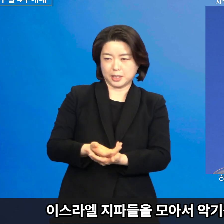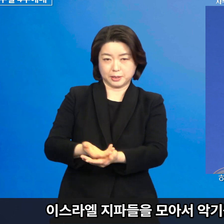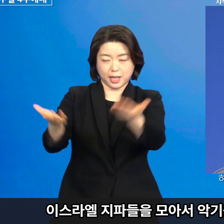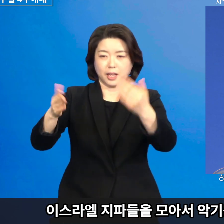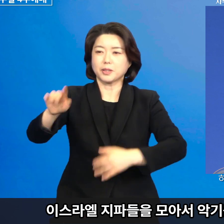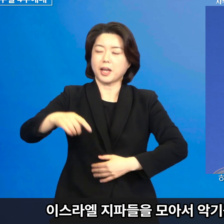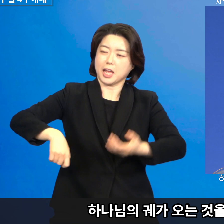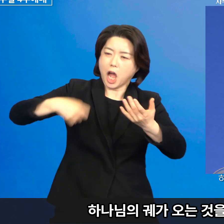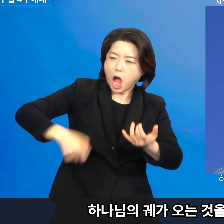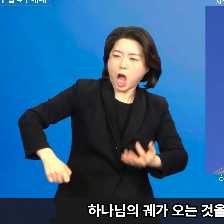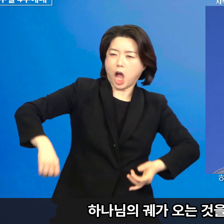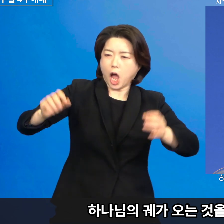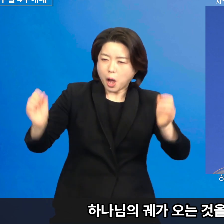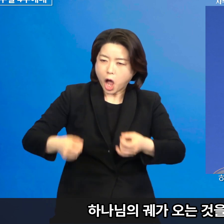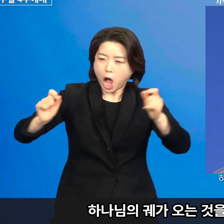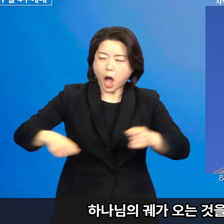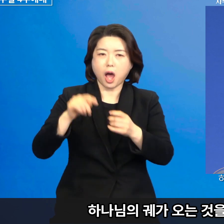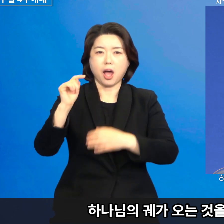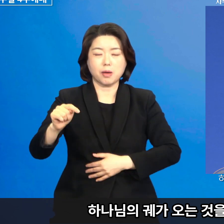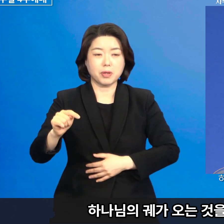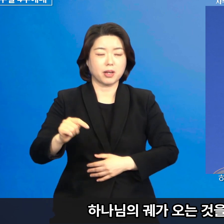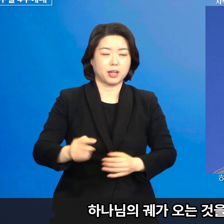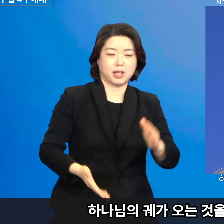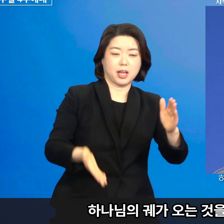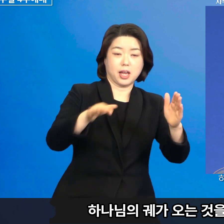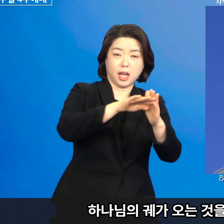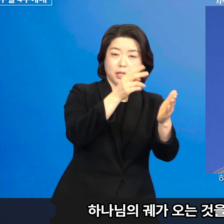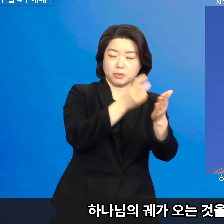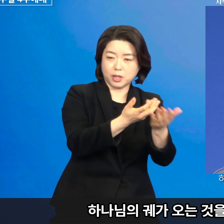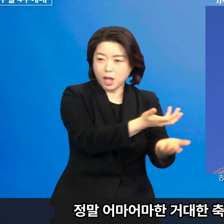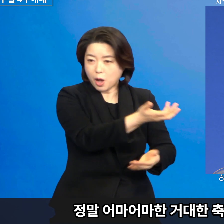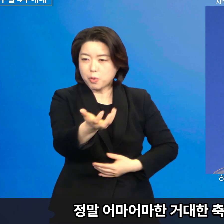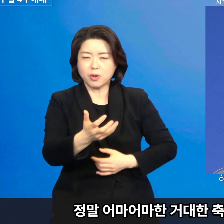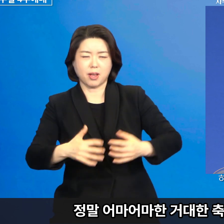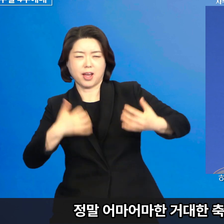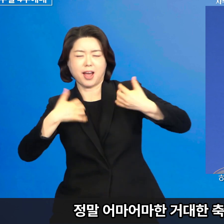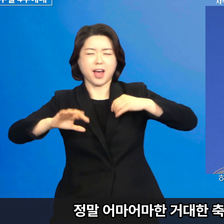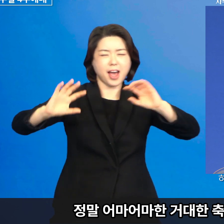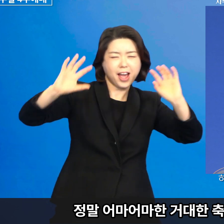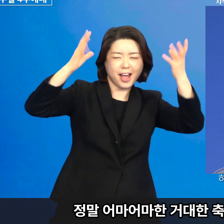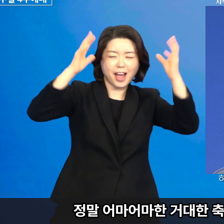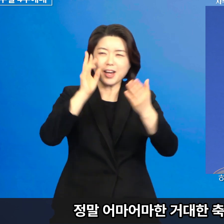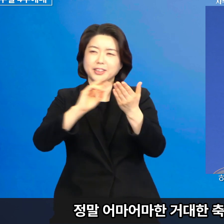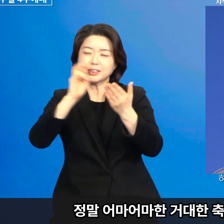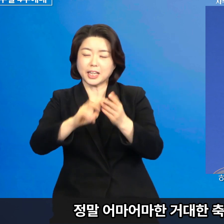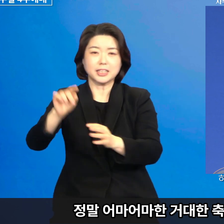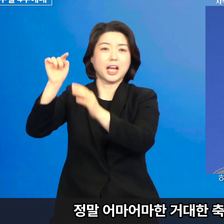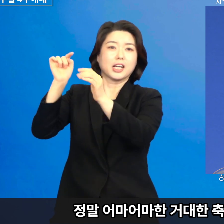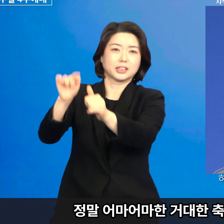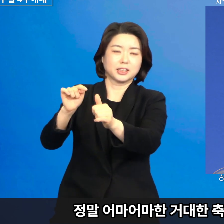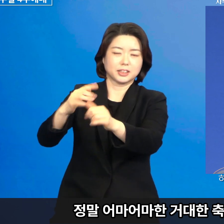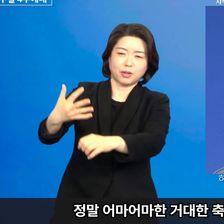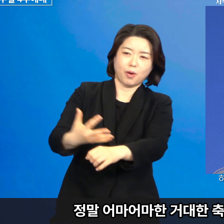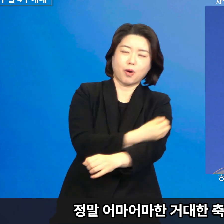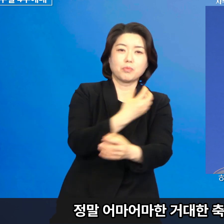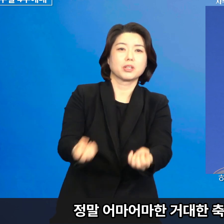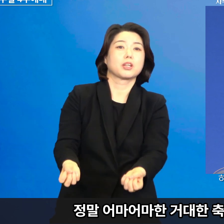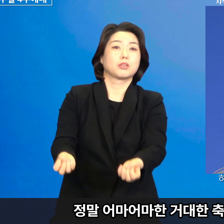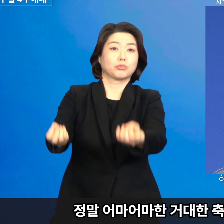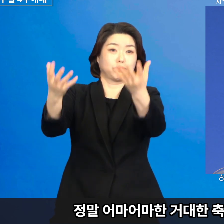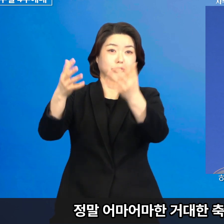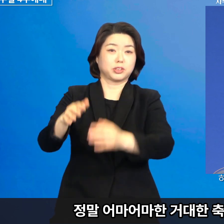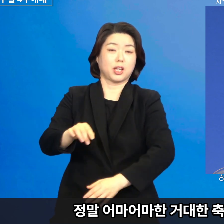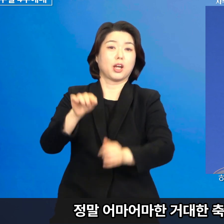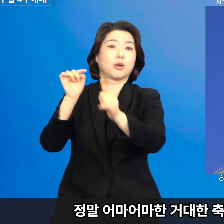악기로 연주하며 하나님의 궤가 오는 것을 기뻐하며 찬양하도록 정말 어마어마한 거대한 축제가